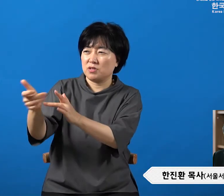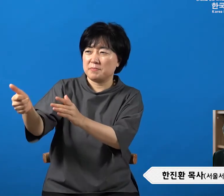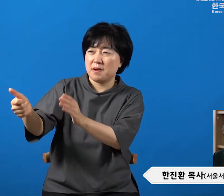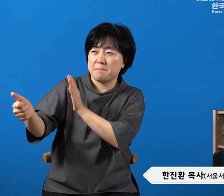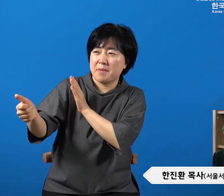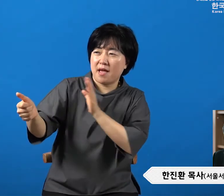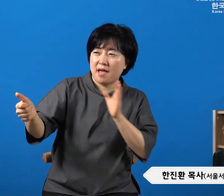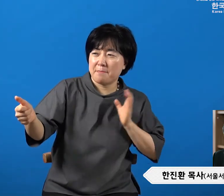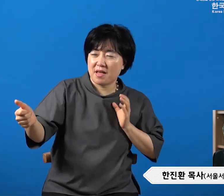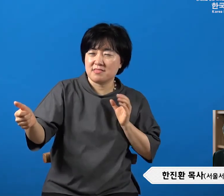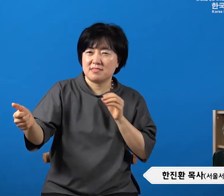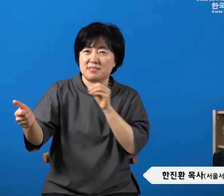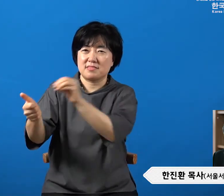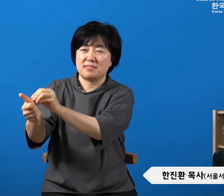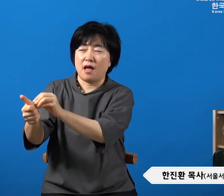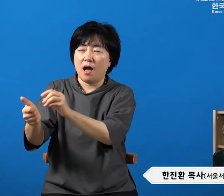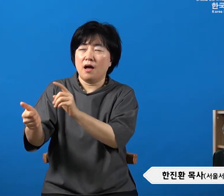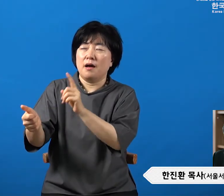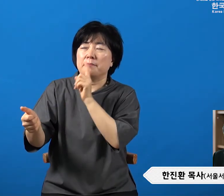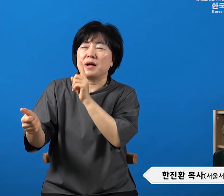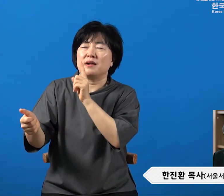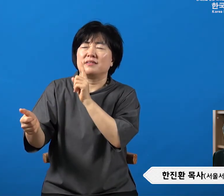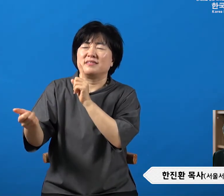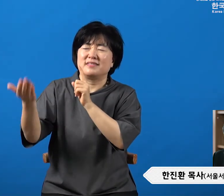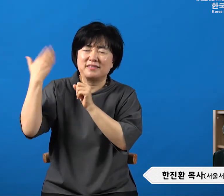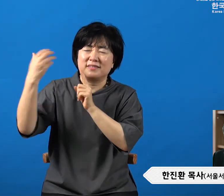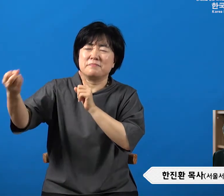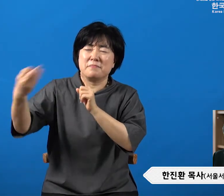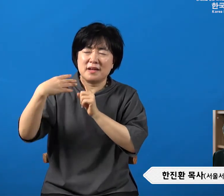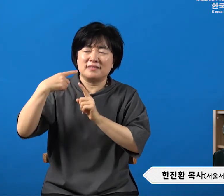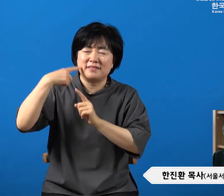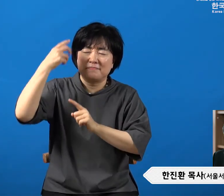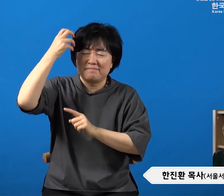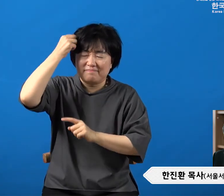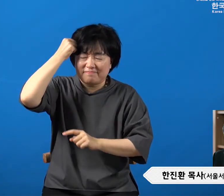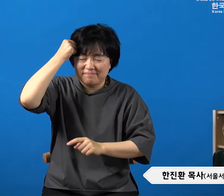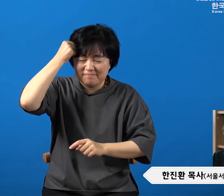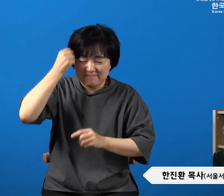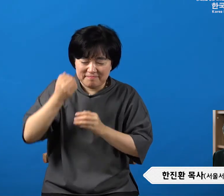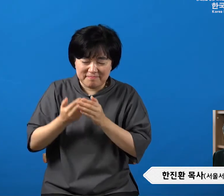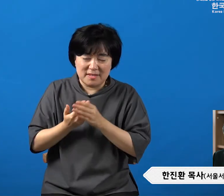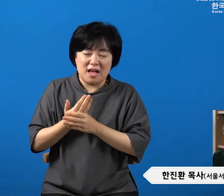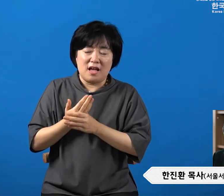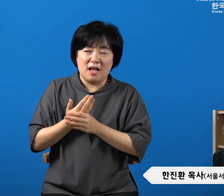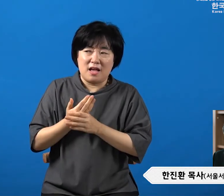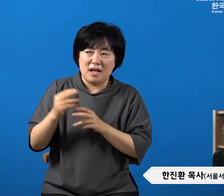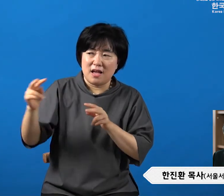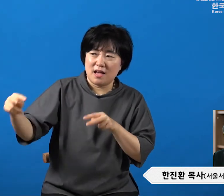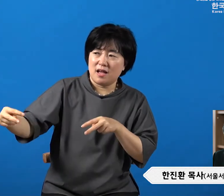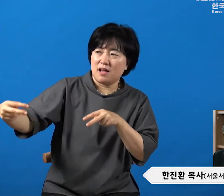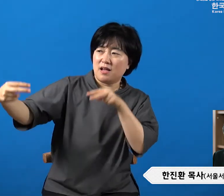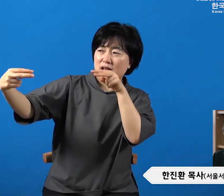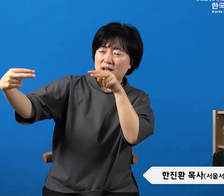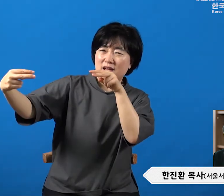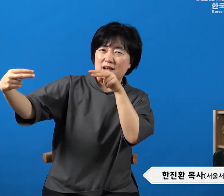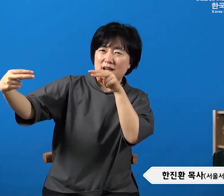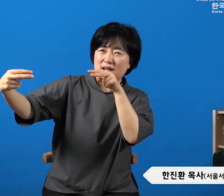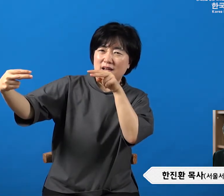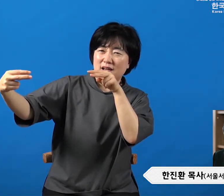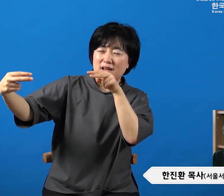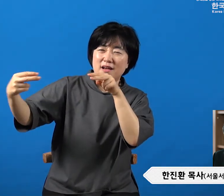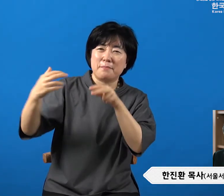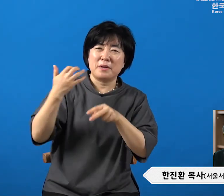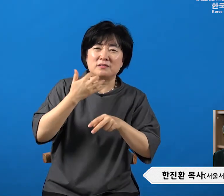슬픔과 연민이 가득한 눈으로 베드로를 보십니다. 두 사람의 시선이 마주쳤습니다.